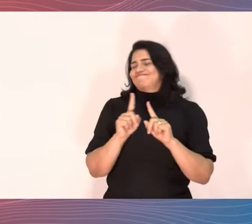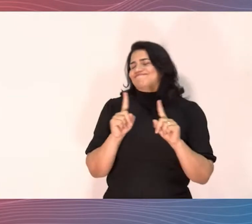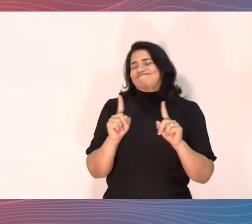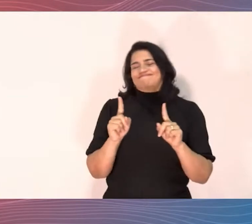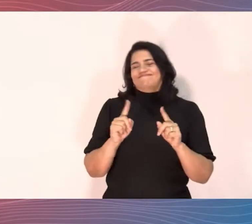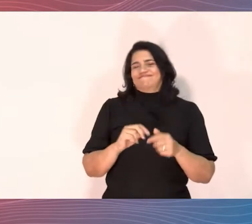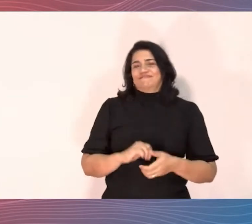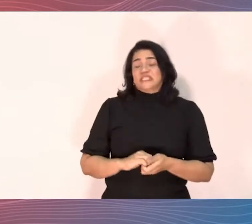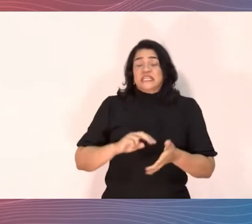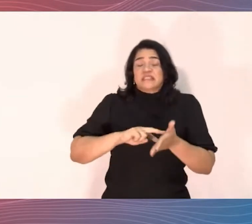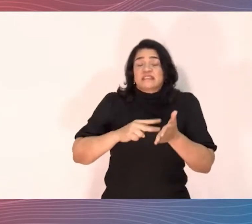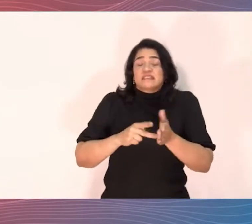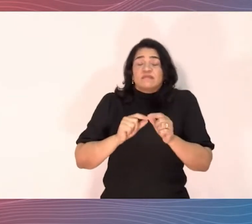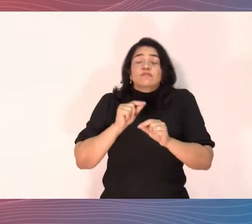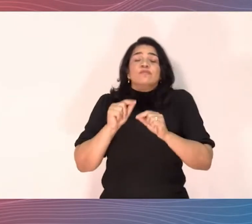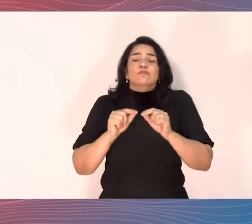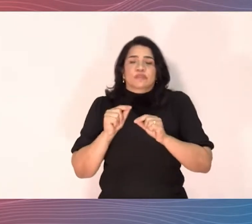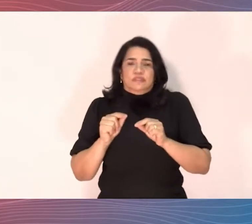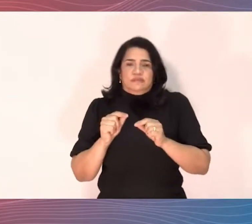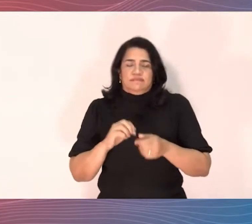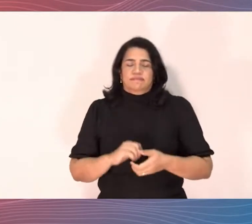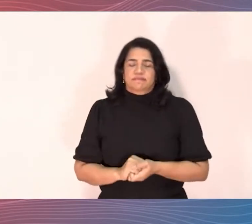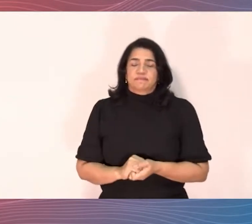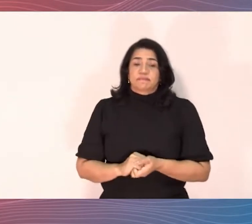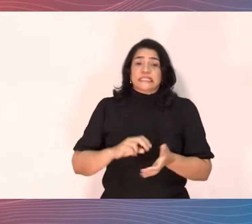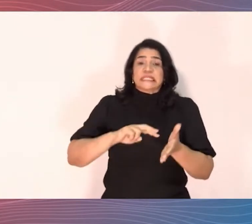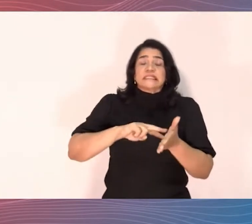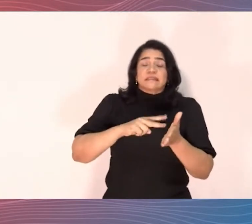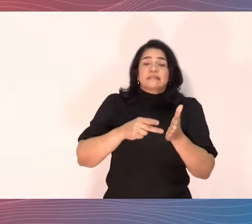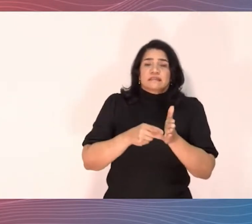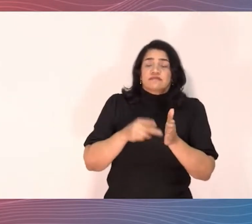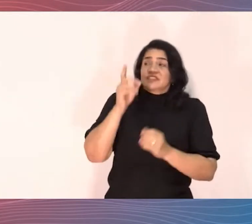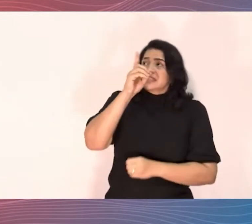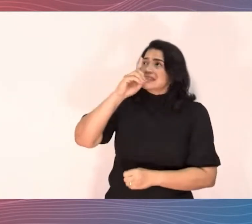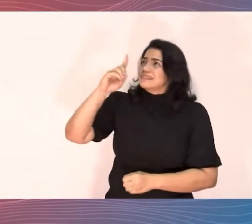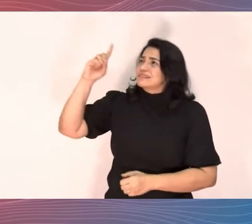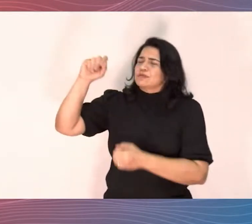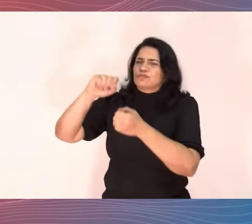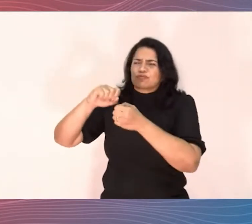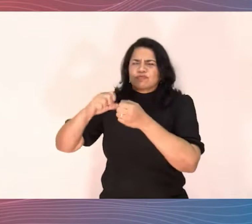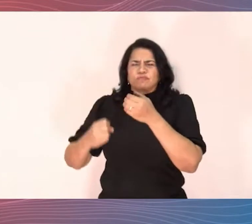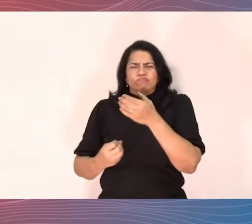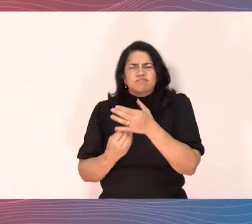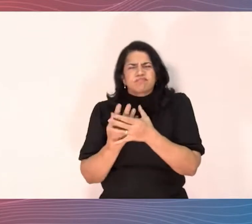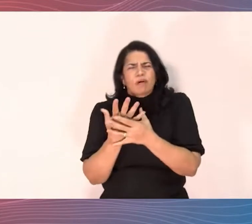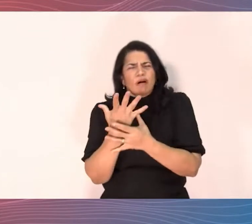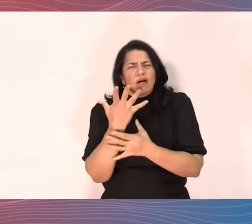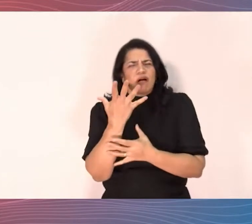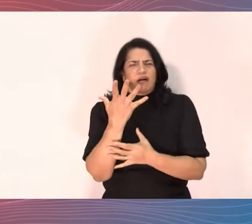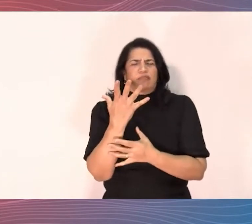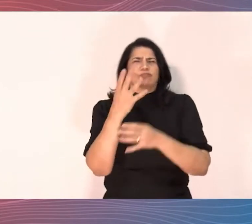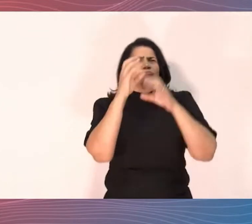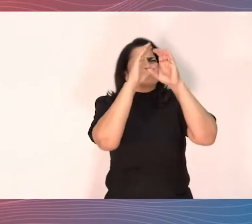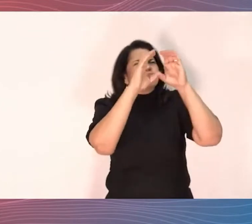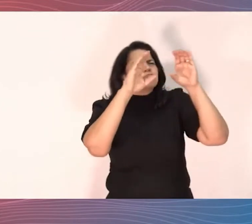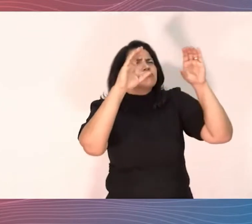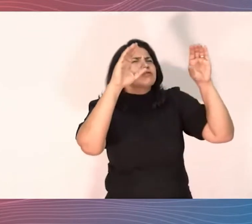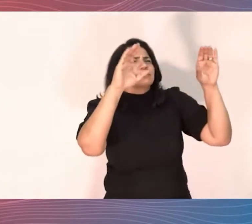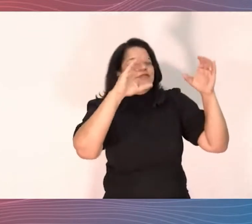Deus é o Deus que criou tudo o que existe. Ele é Deus do céu e da terra.